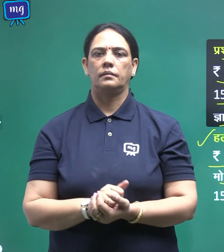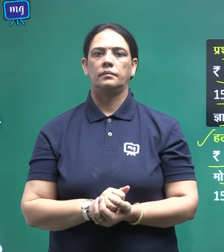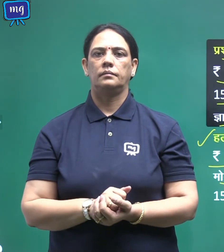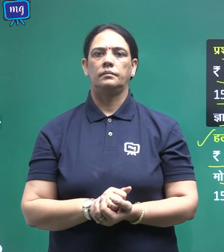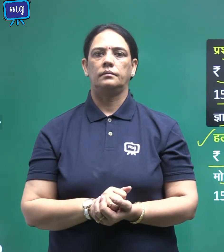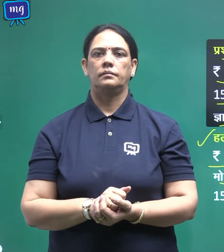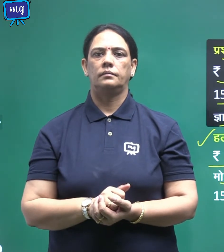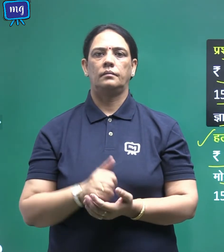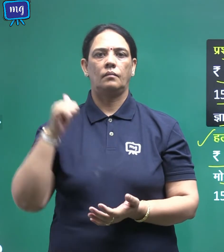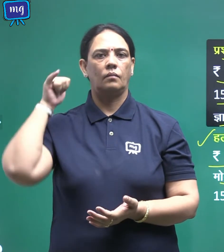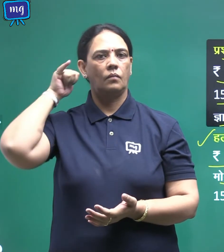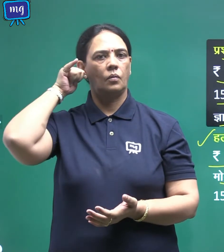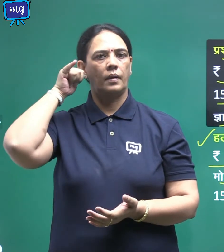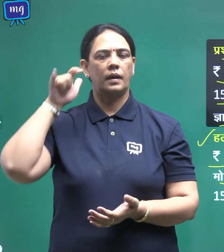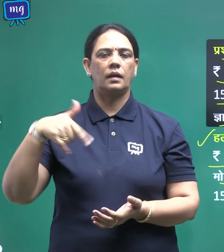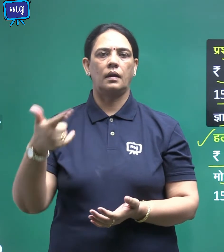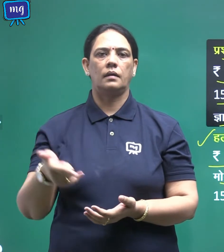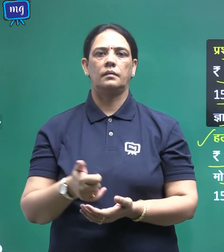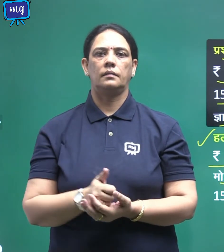मोबाइल का